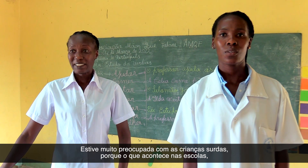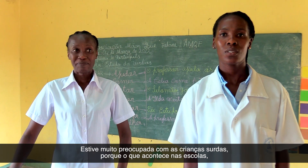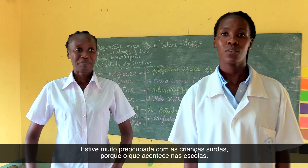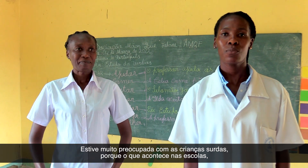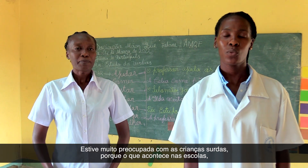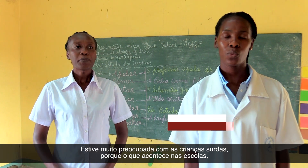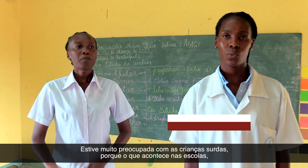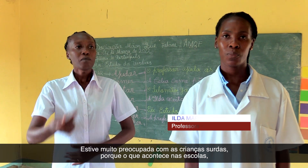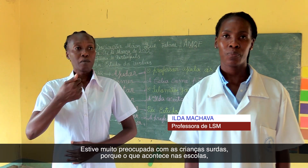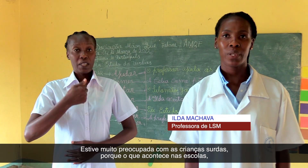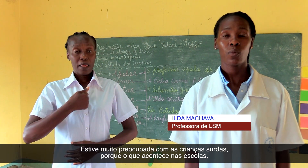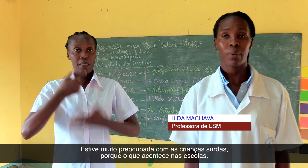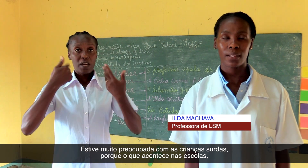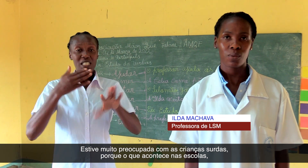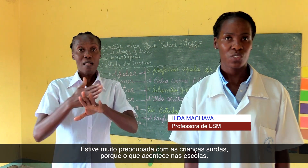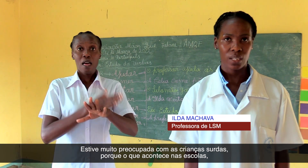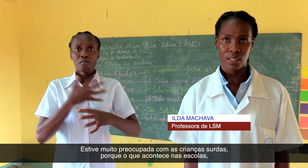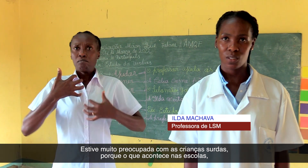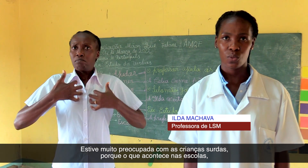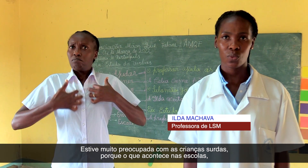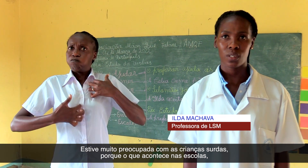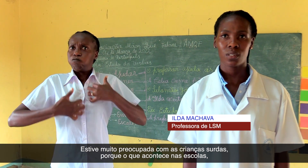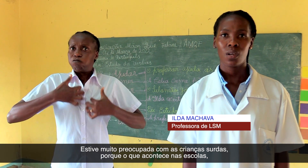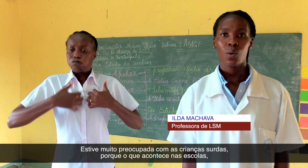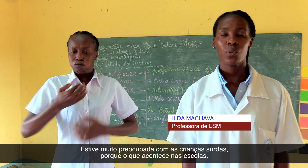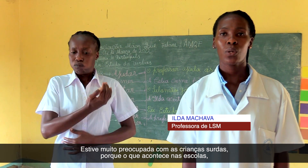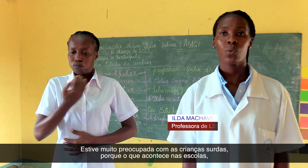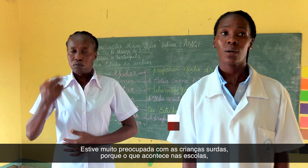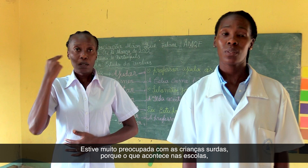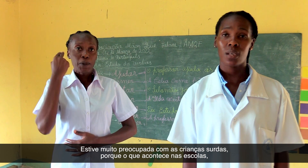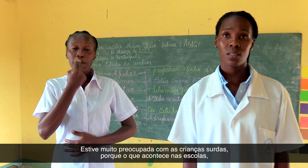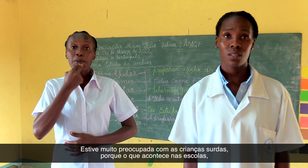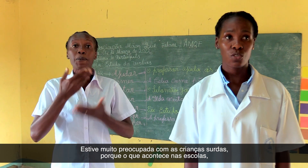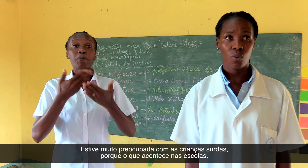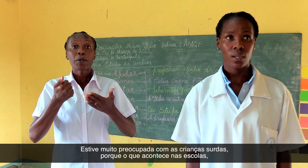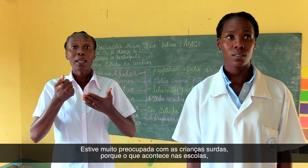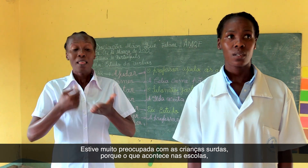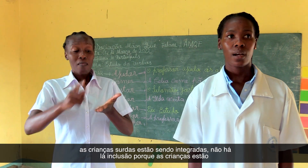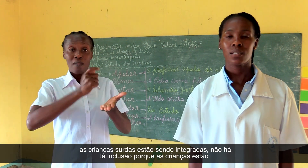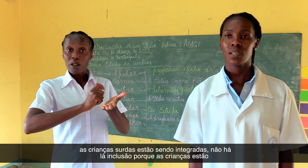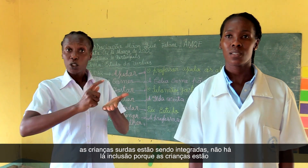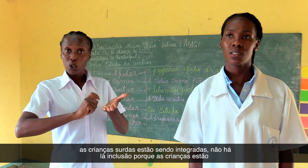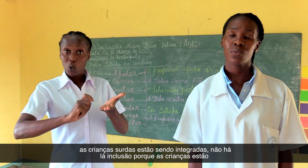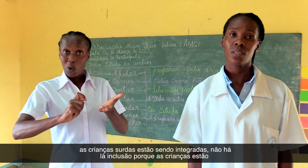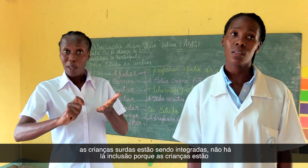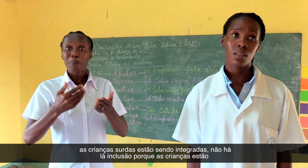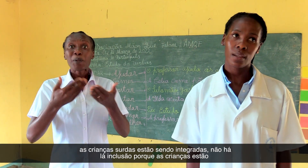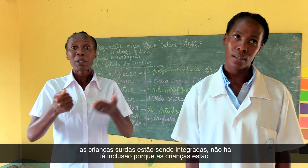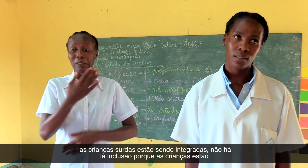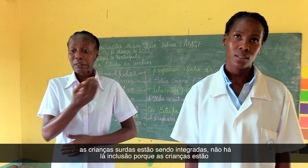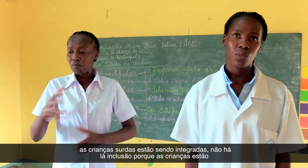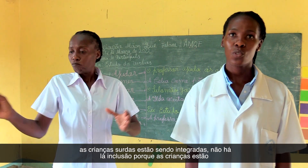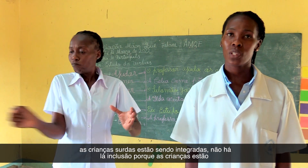Eu estive muito preocupada com as crianças surdas, porque o que acontece nas escolas é que as crianças estão sendo